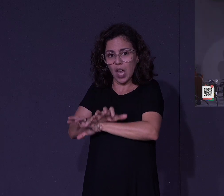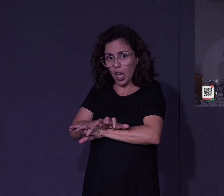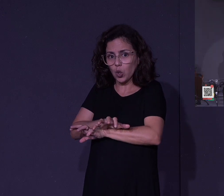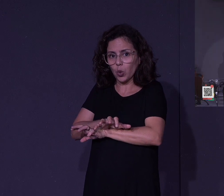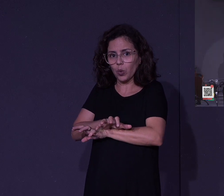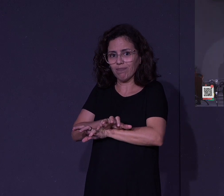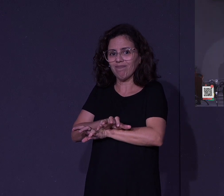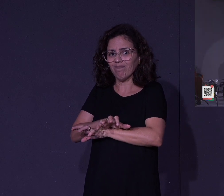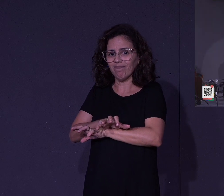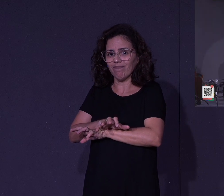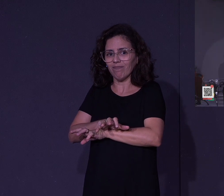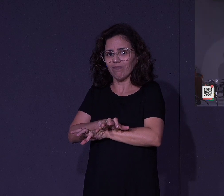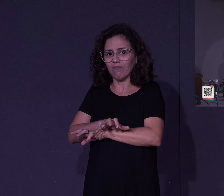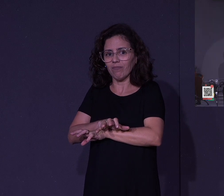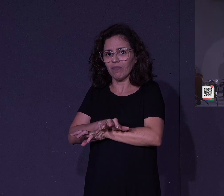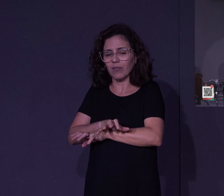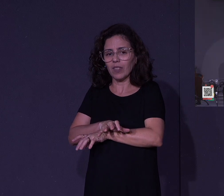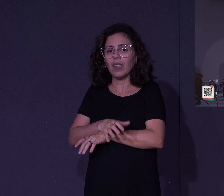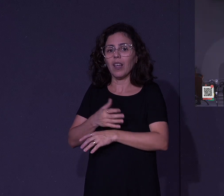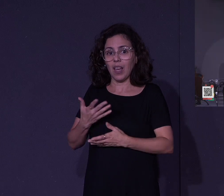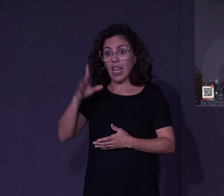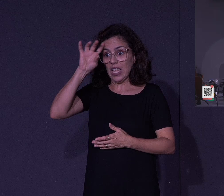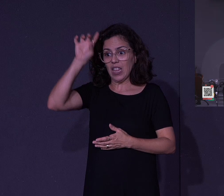ser visto. Ele está te vendo.